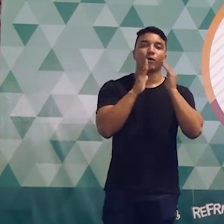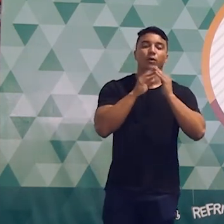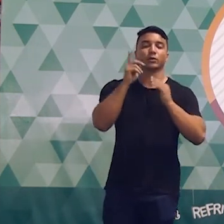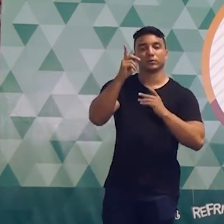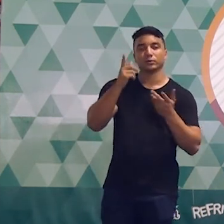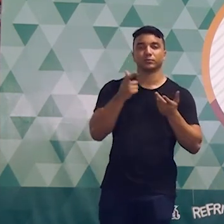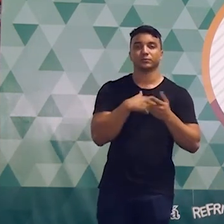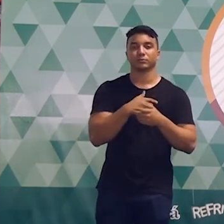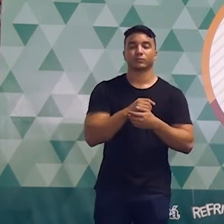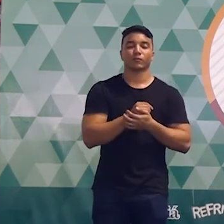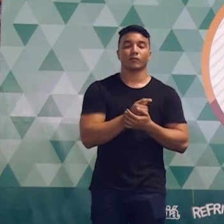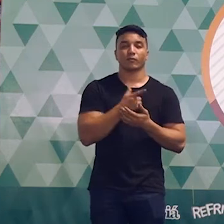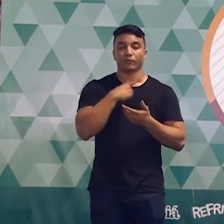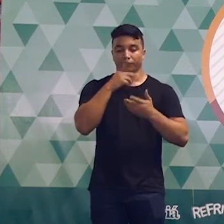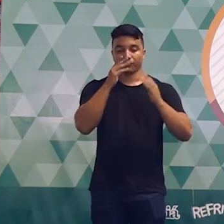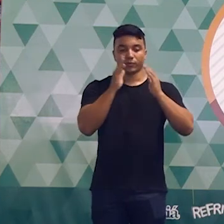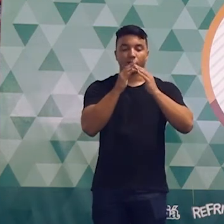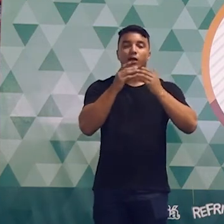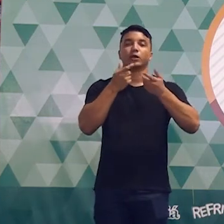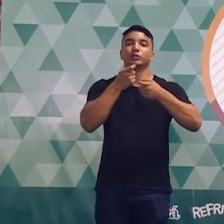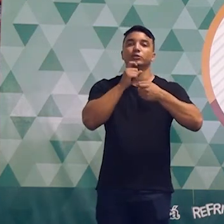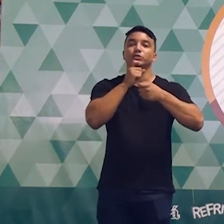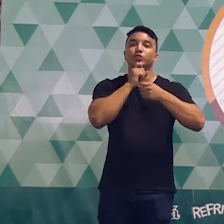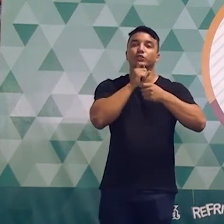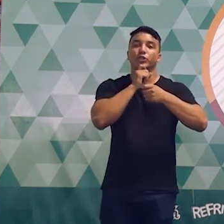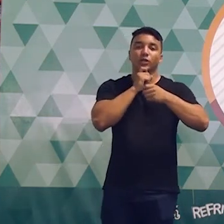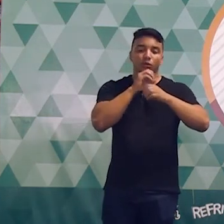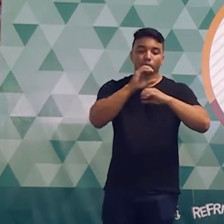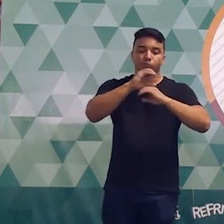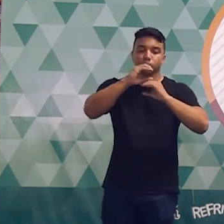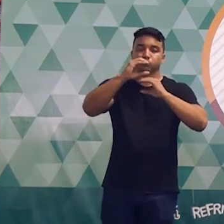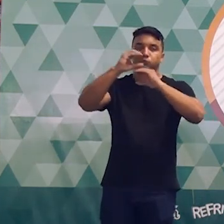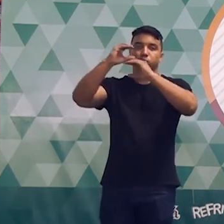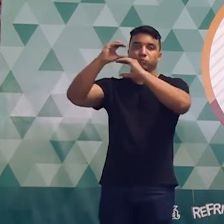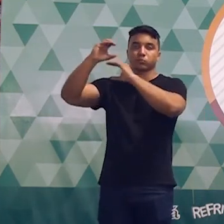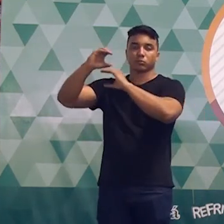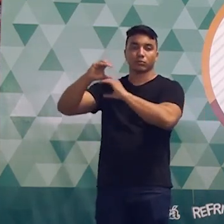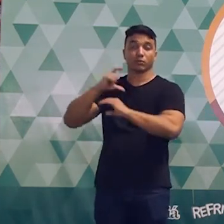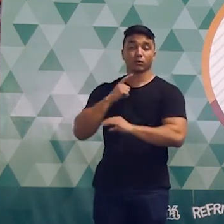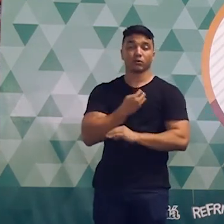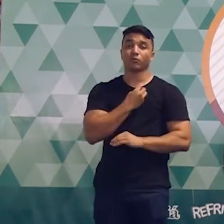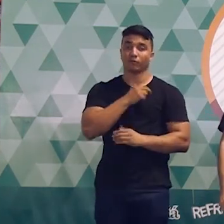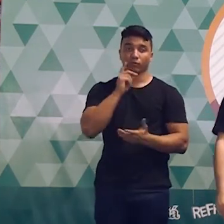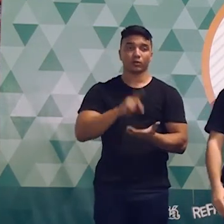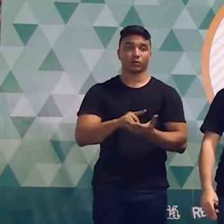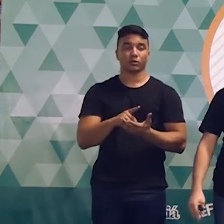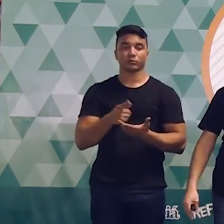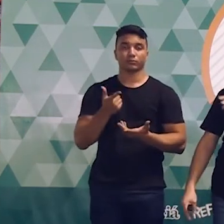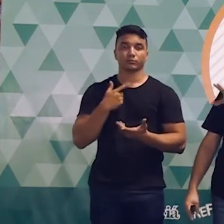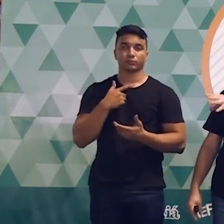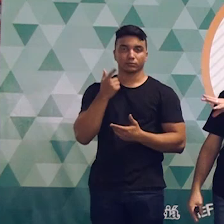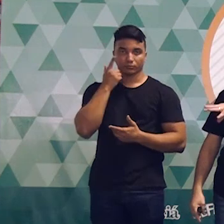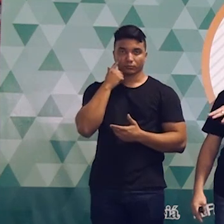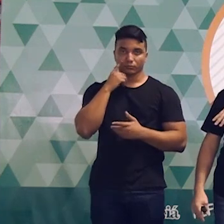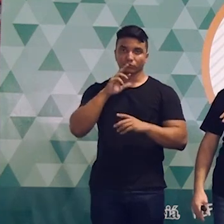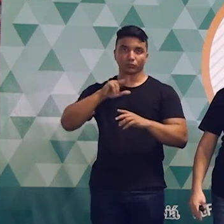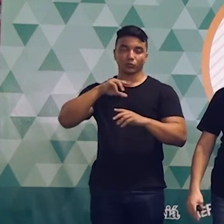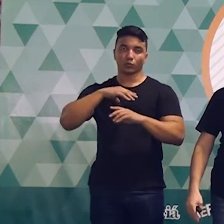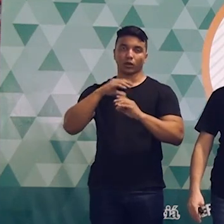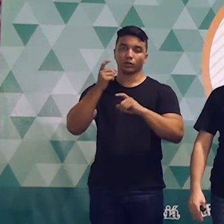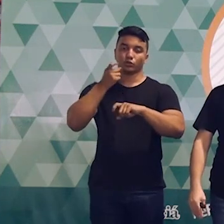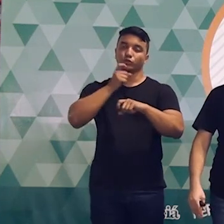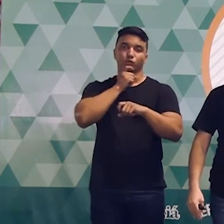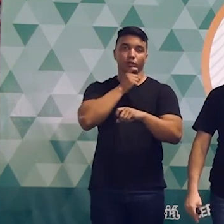norte, aquela galera que vive naquelas casinhas de gelo que a gente vê em desenho animado. Eles existem mesmo, tá? Não vivem mais em casinha de gelo,